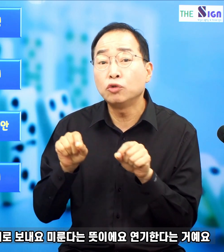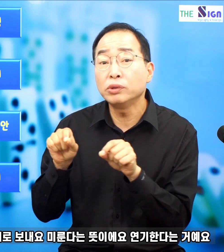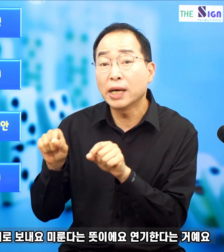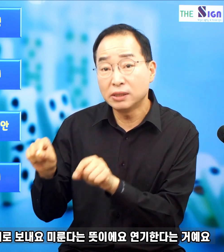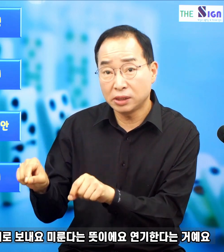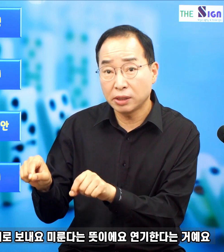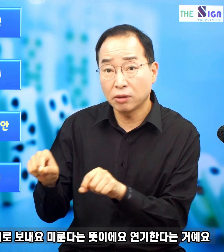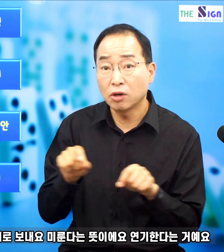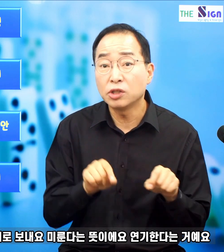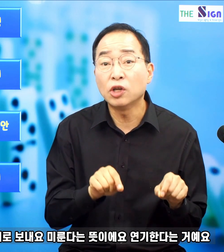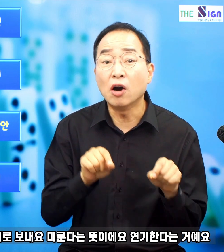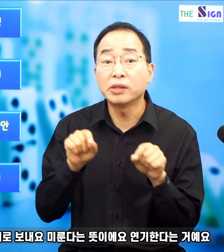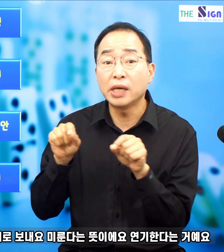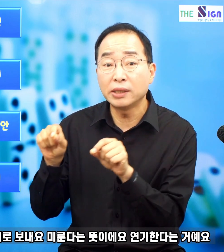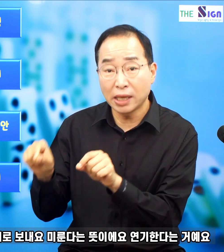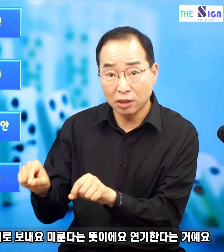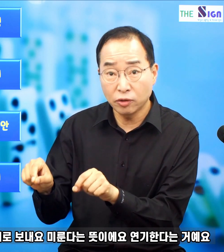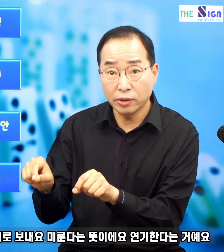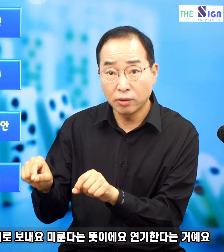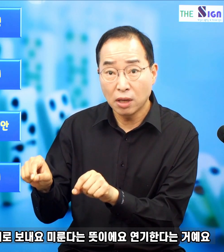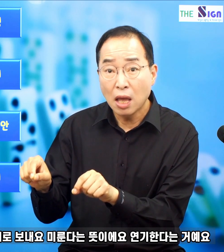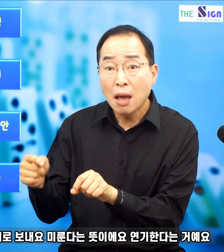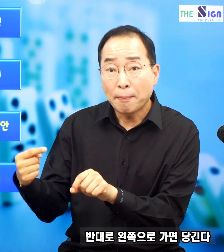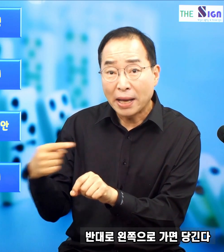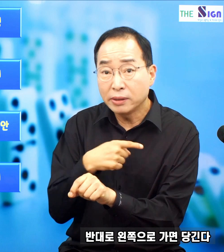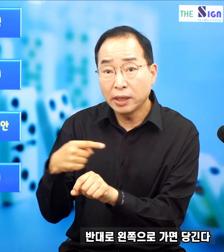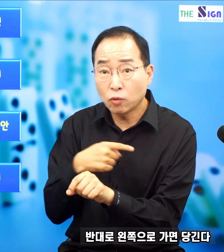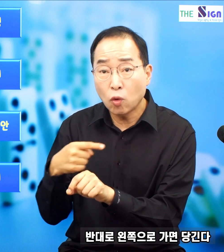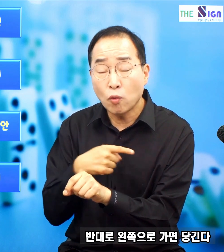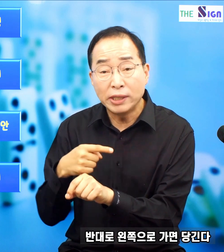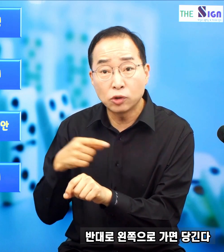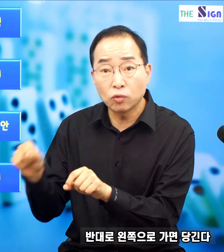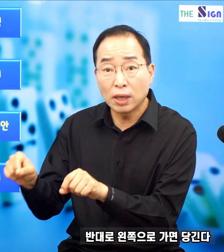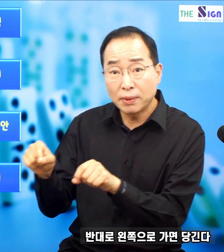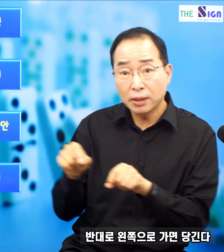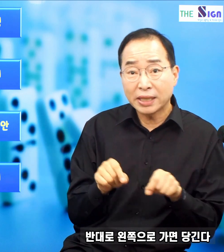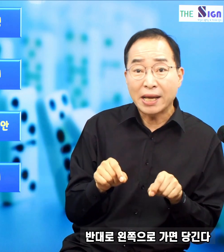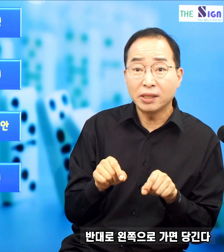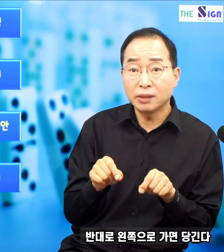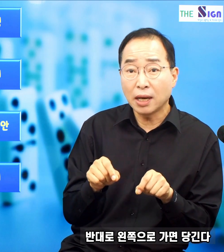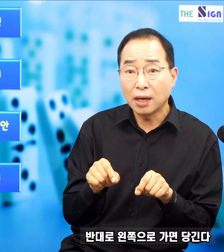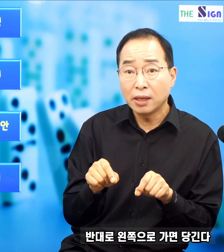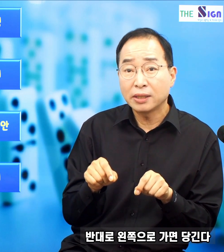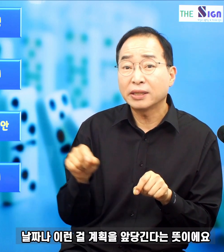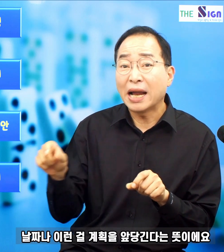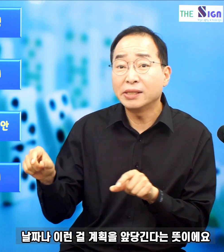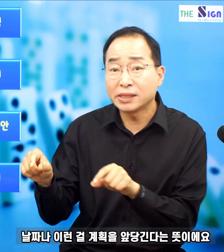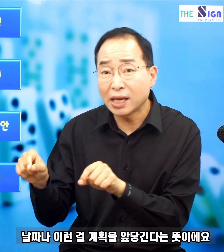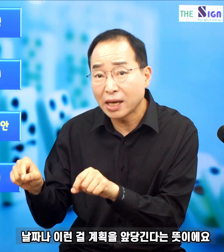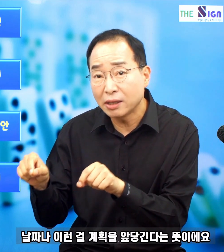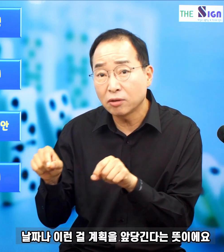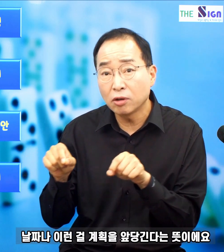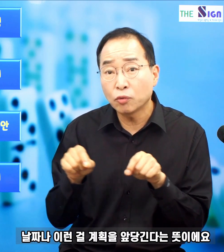미룬다는 뜻이에요. 연기한다는 거예요. 반대로 왼쪽으로 하면 당긴다. 날짜나 이런 걸